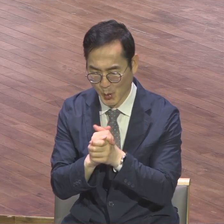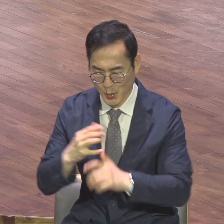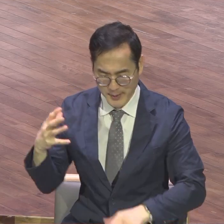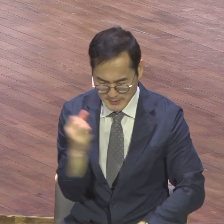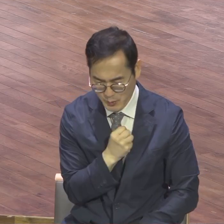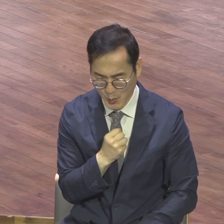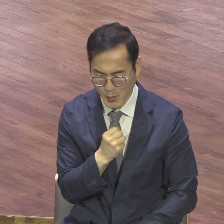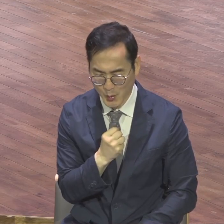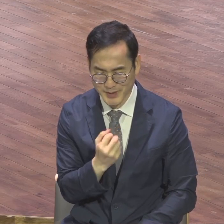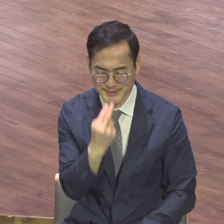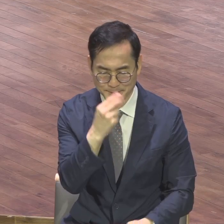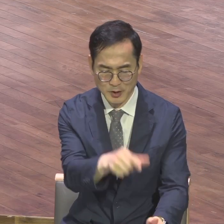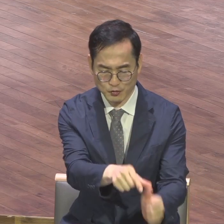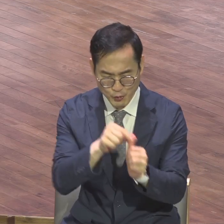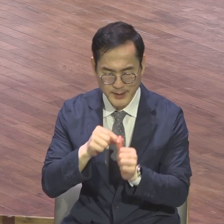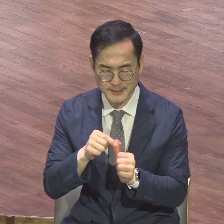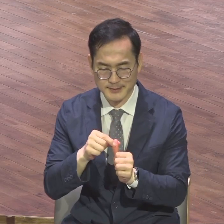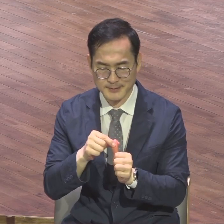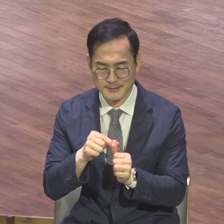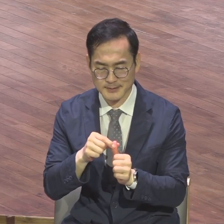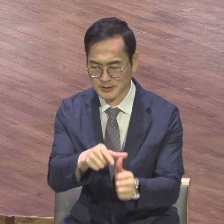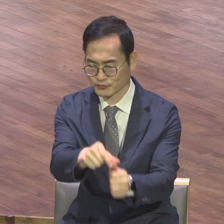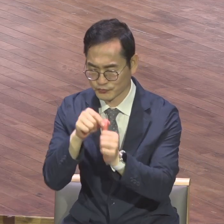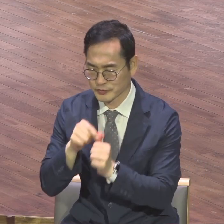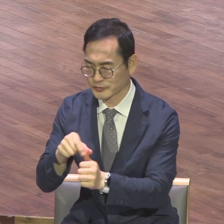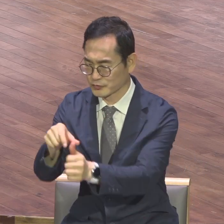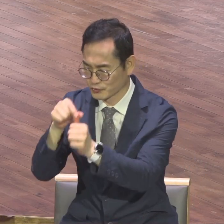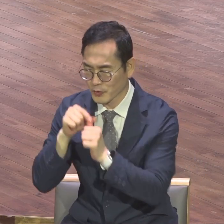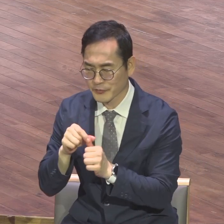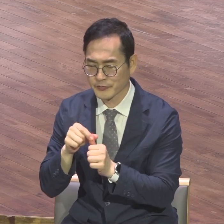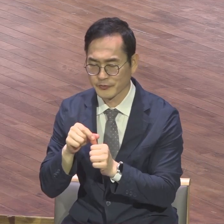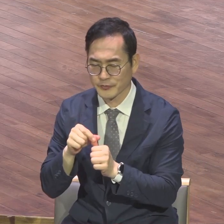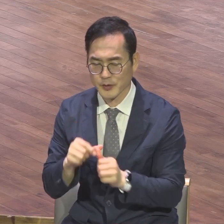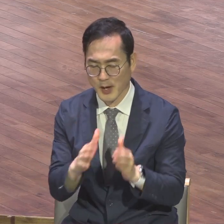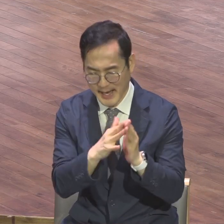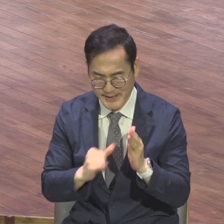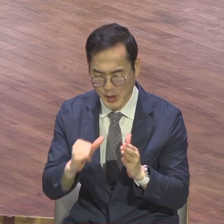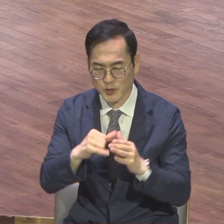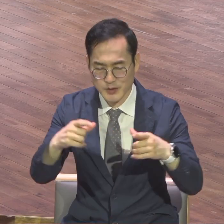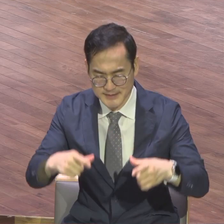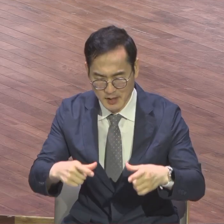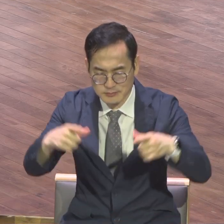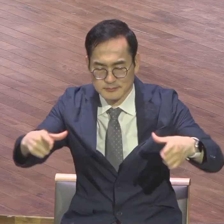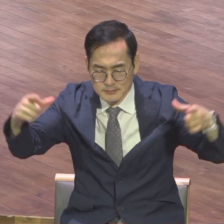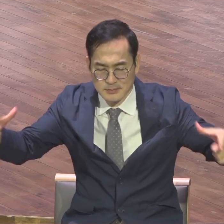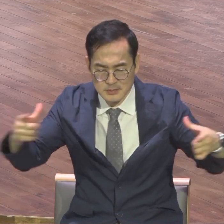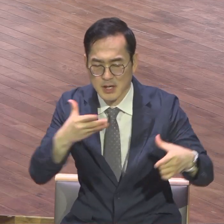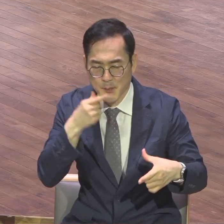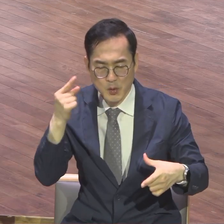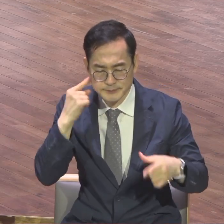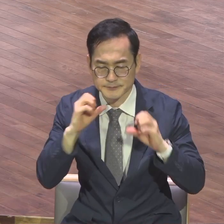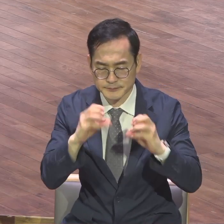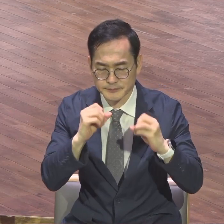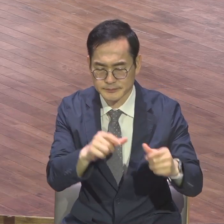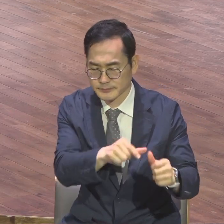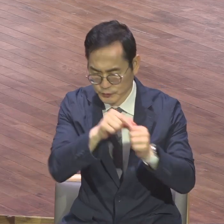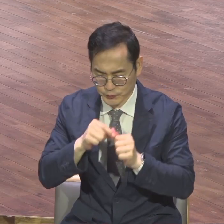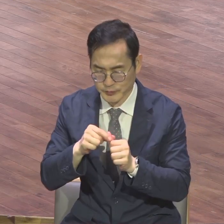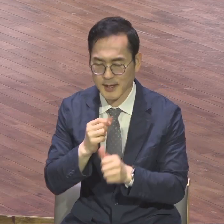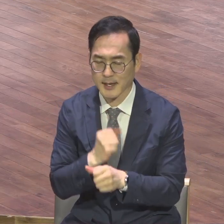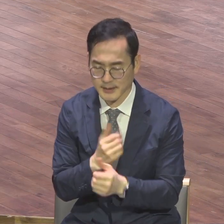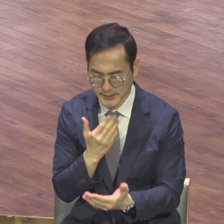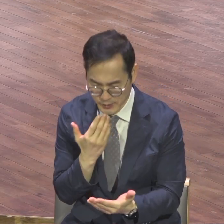속에 생명 살려낼 수 있는, 모두를 살려낼 수 있는, 가문을 살려낼 수 있는, 지역과 민족 세계를 살릴 수 있는 그런